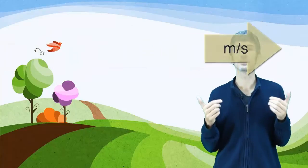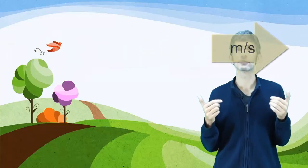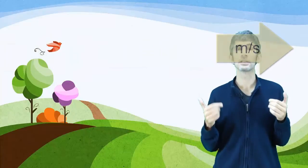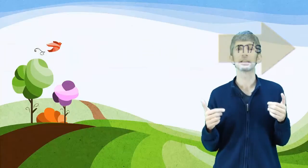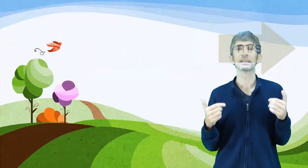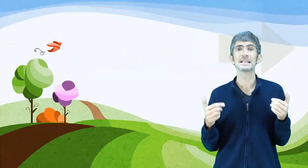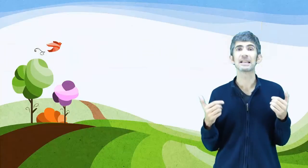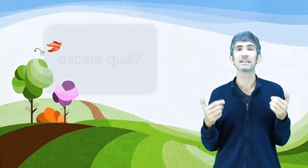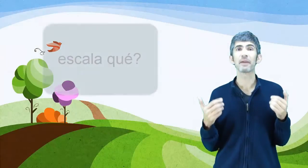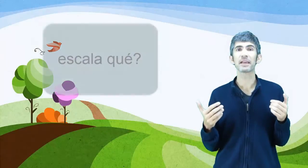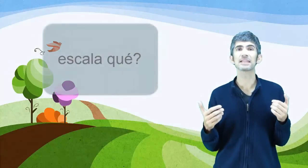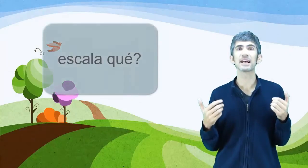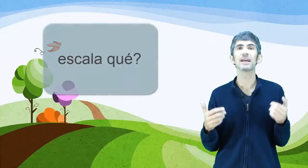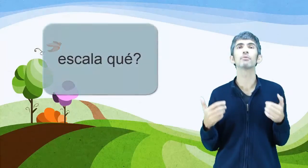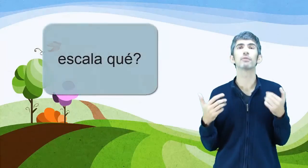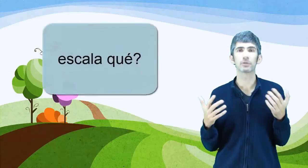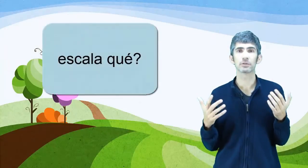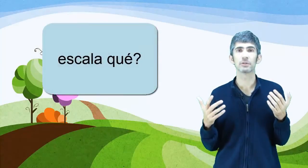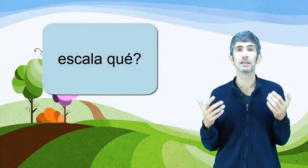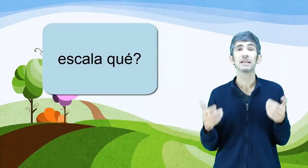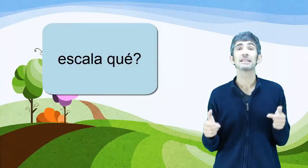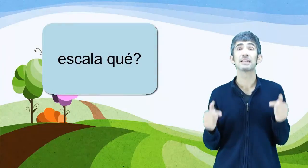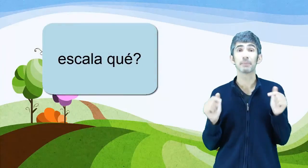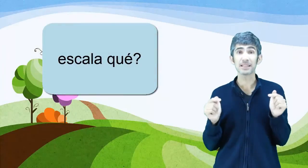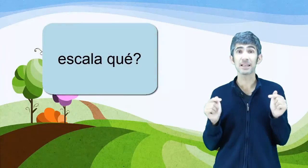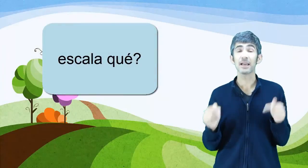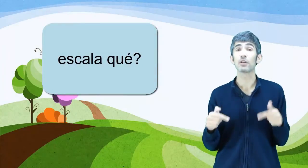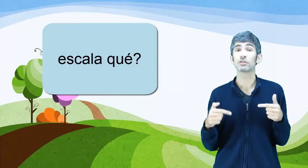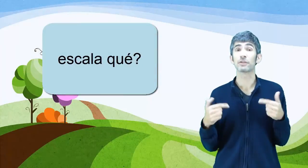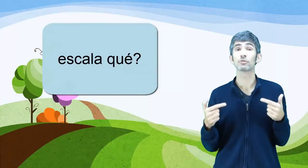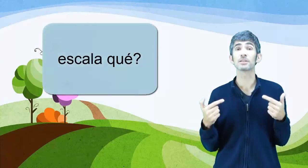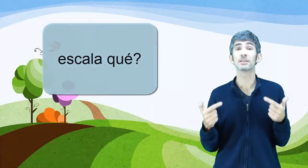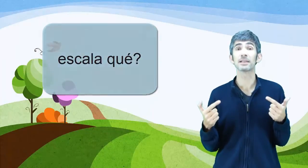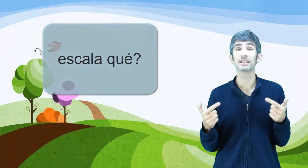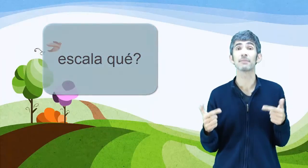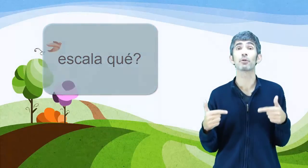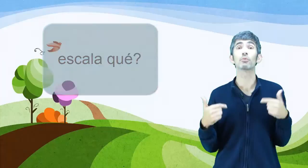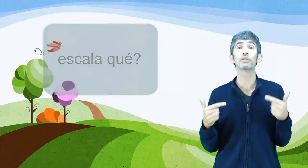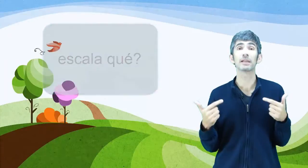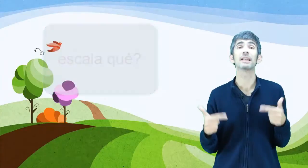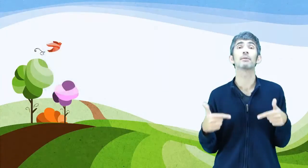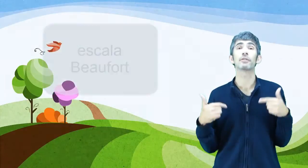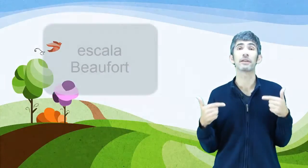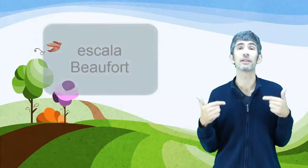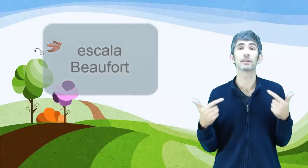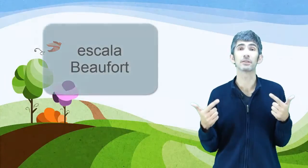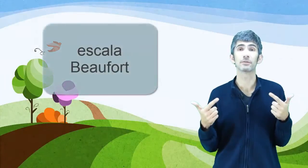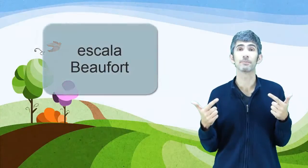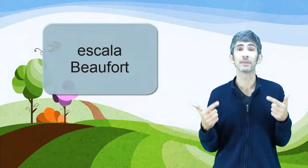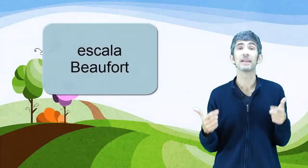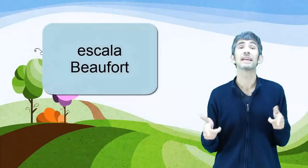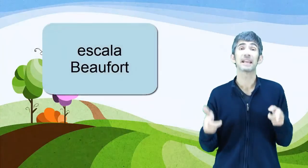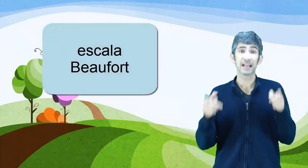es la llamada escala beaufort se basa en los efectos visibles que produce la velocidad del viento en galicia